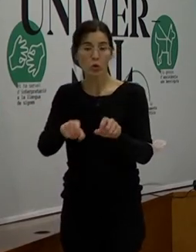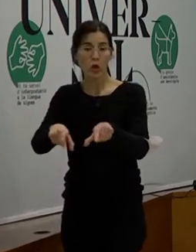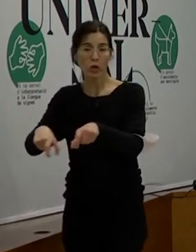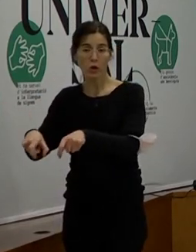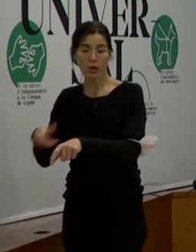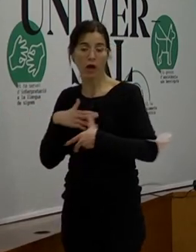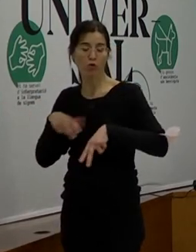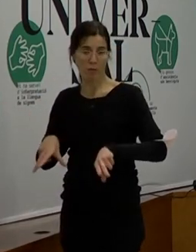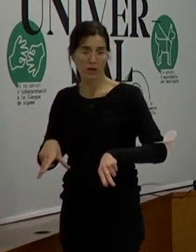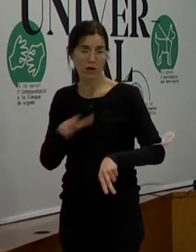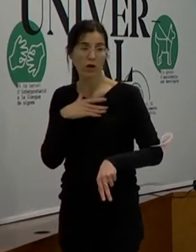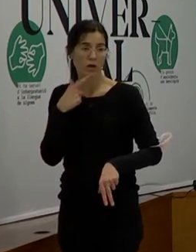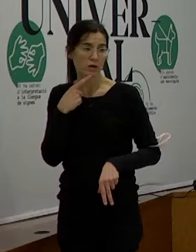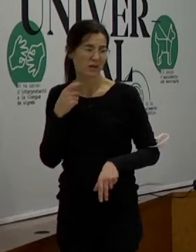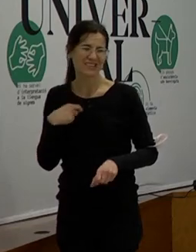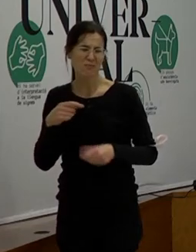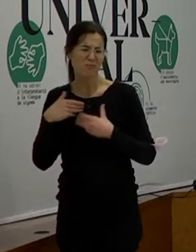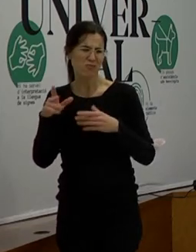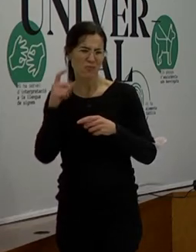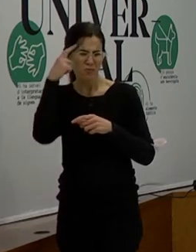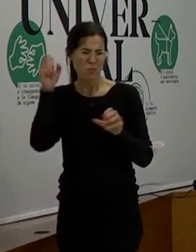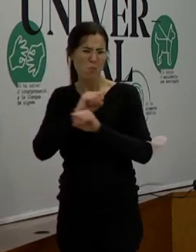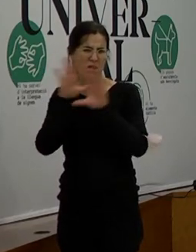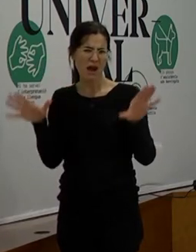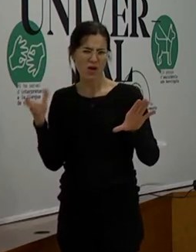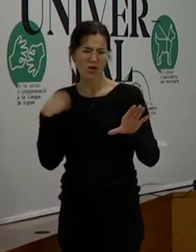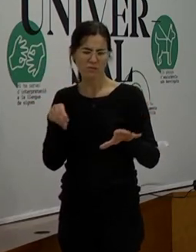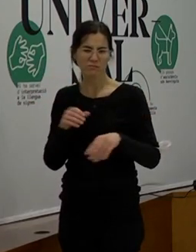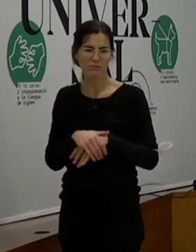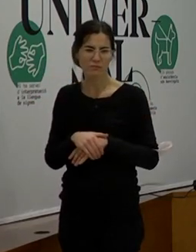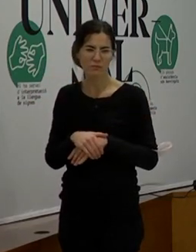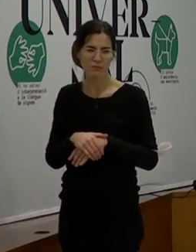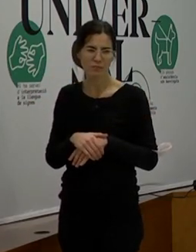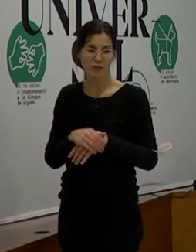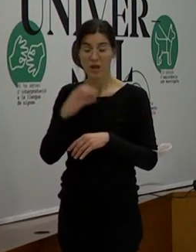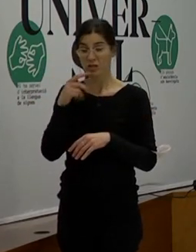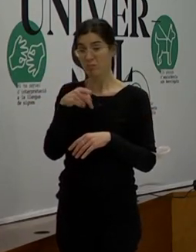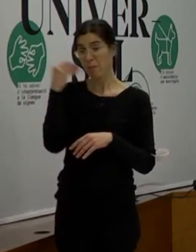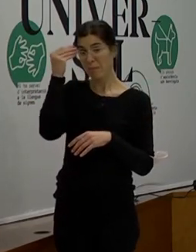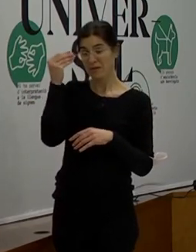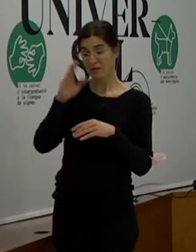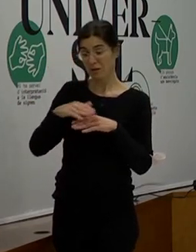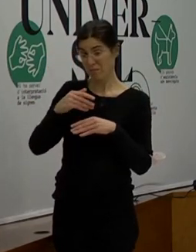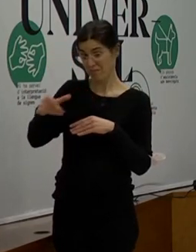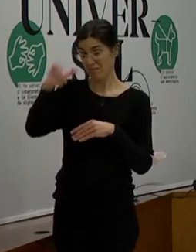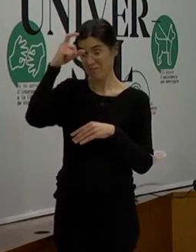tant, senyors, és claríssim que si penses en gent